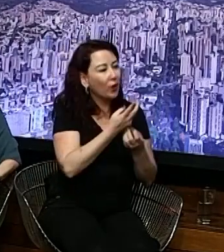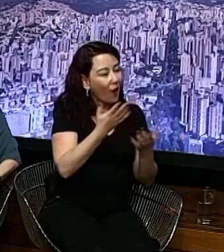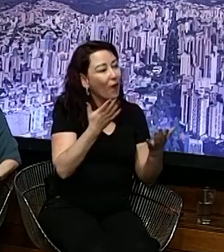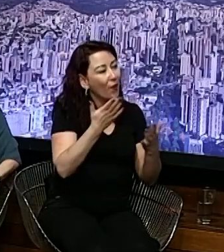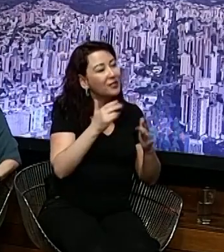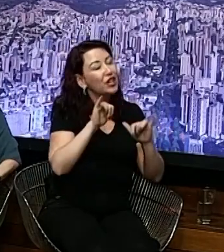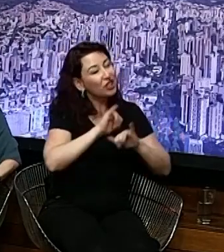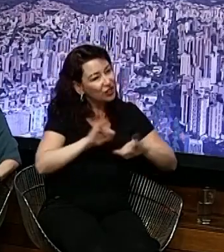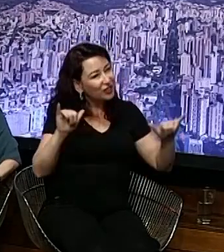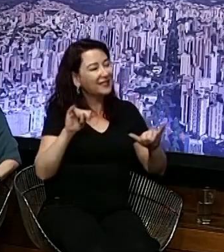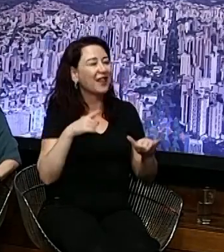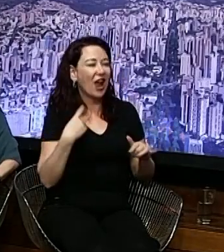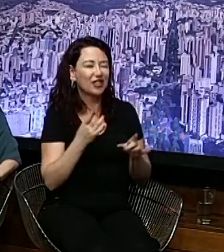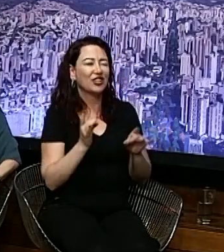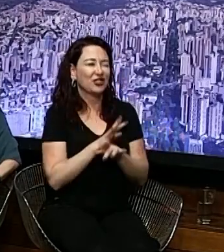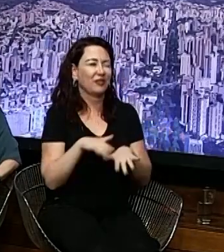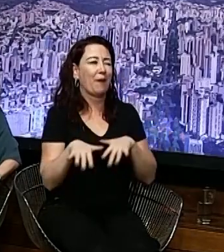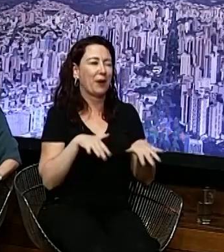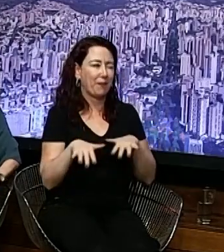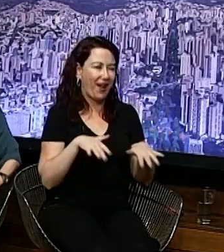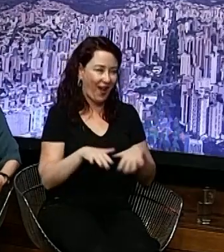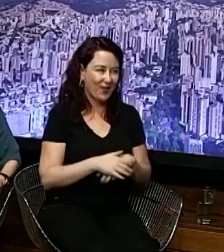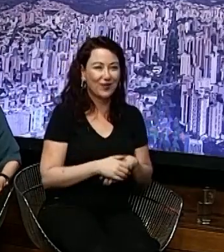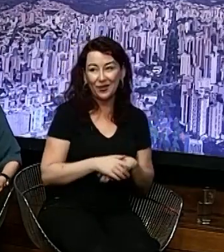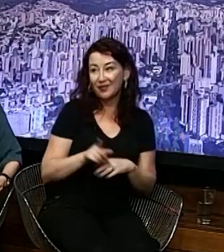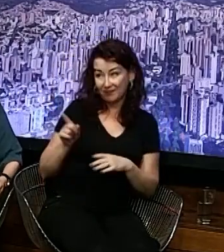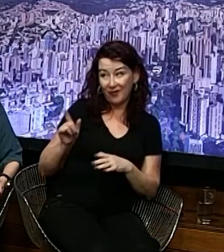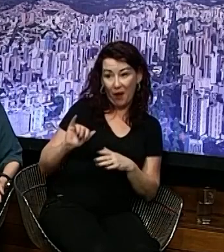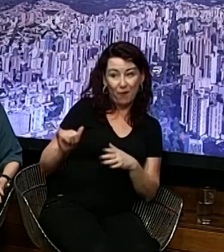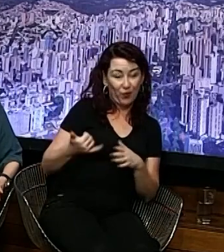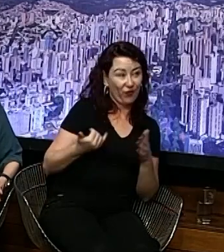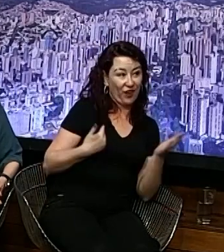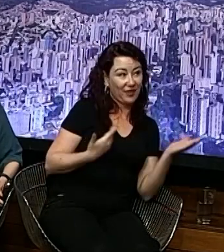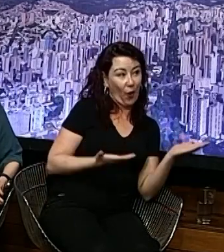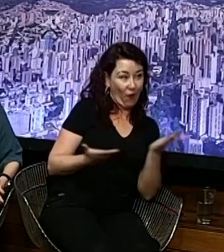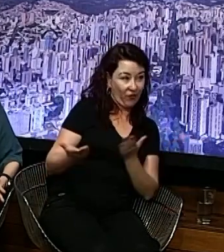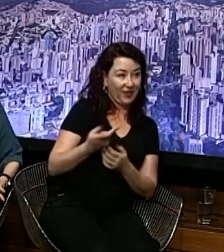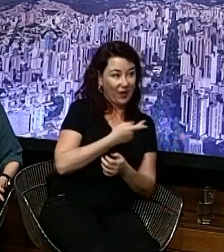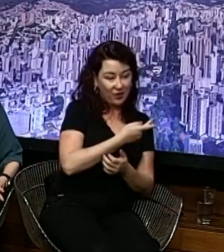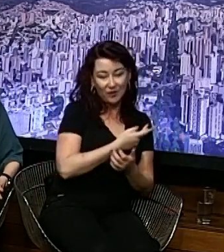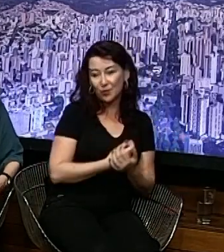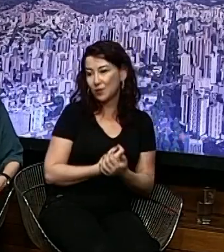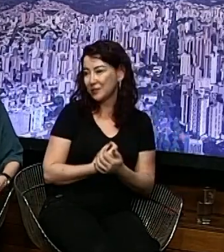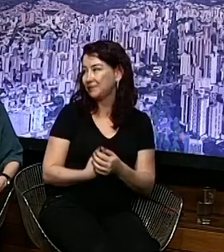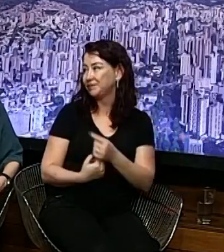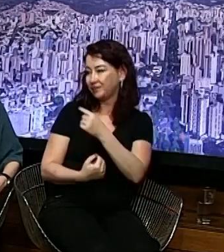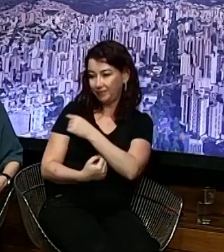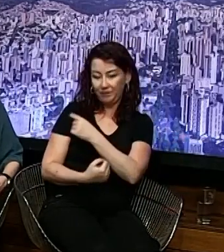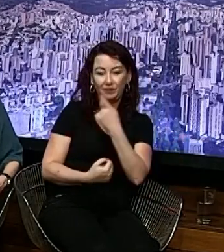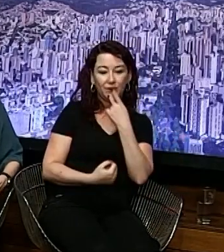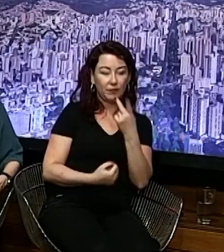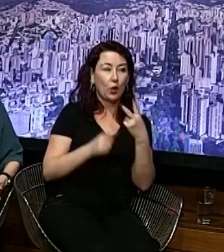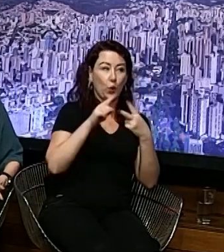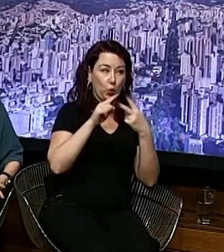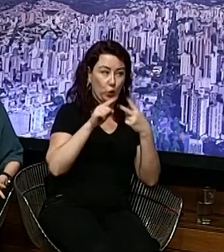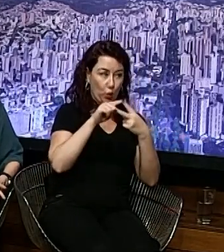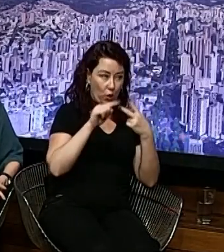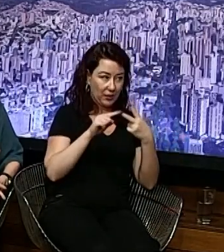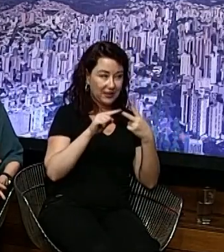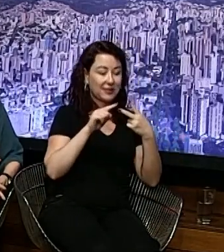está preparado para isso. duas quiserem participar, podem. Os repertórios, a gente, são dois repertórios. Um para as crianças